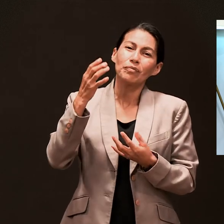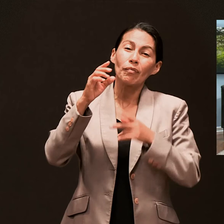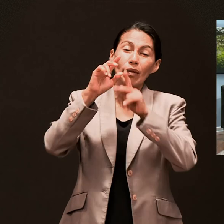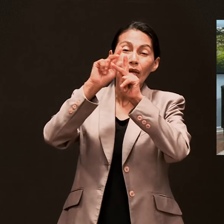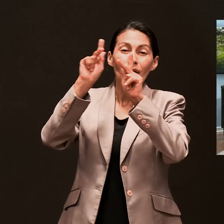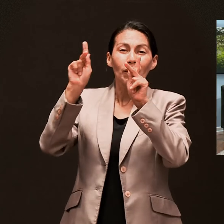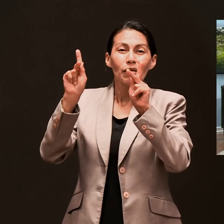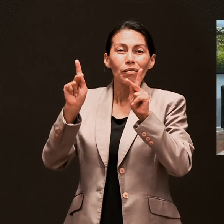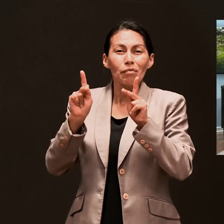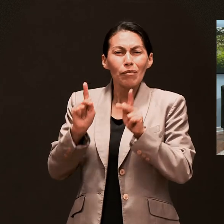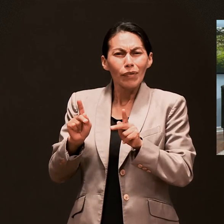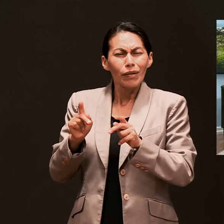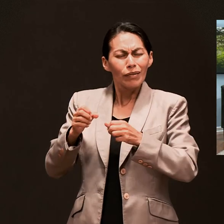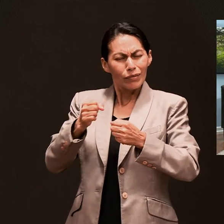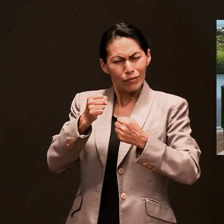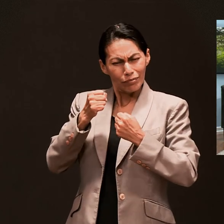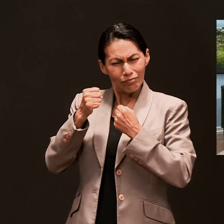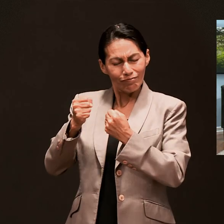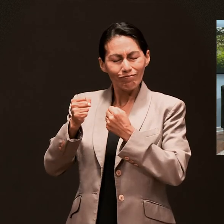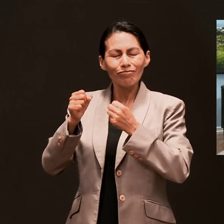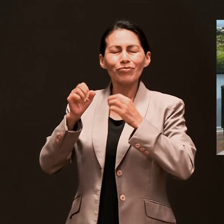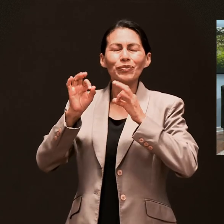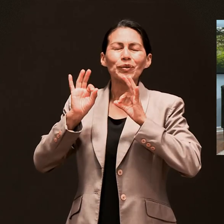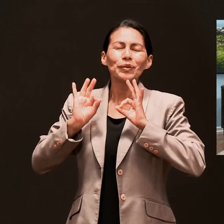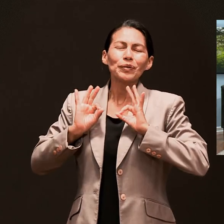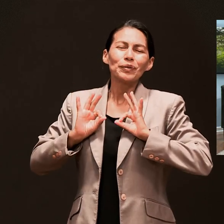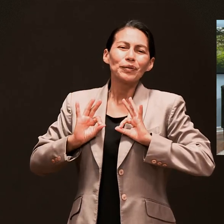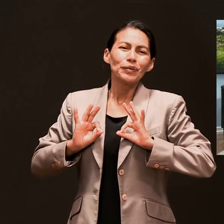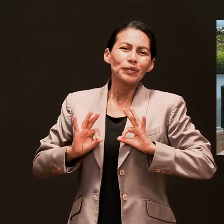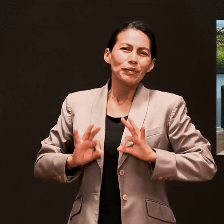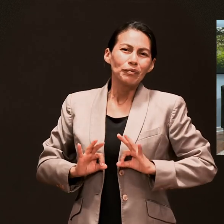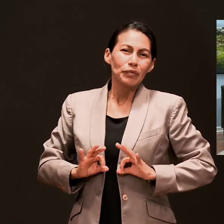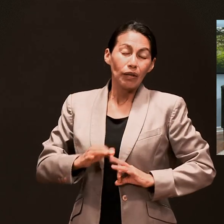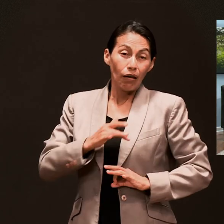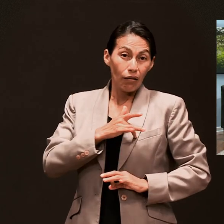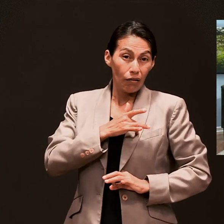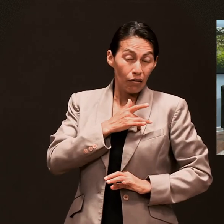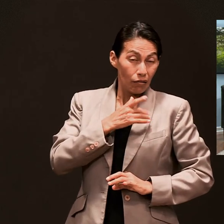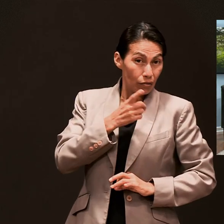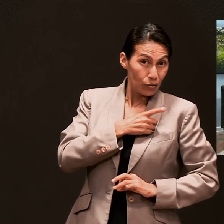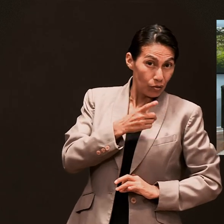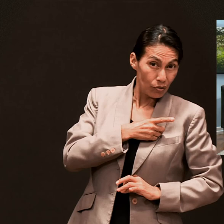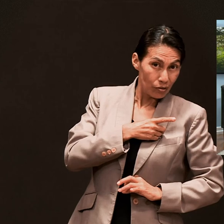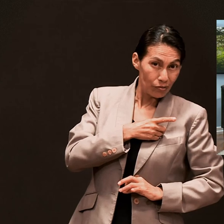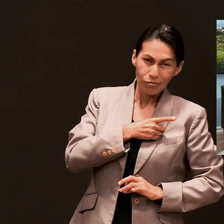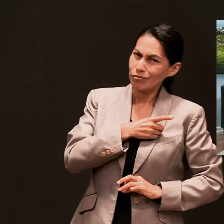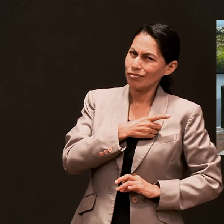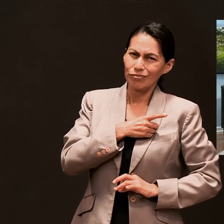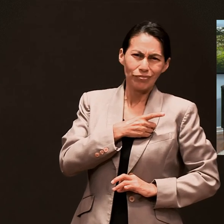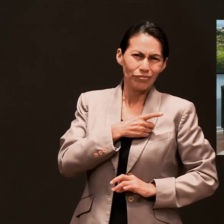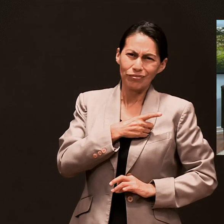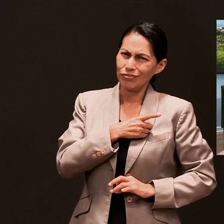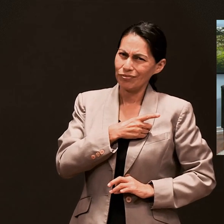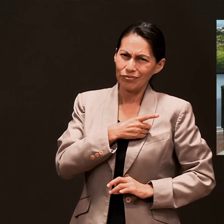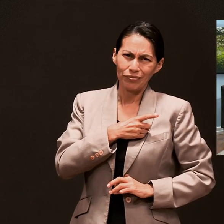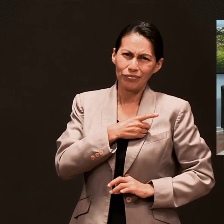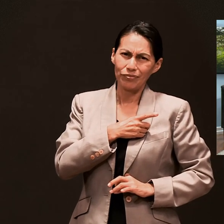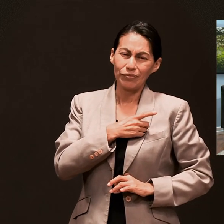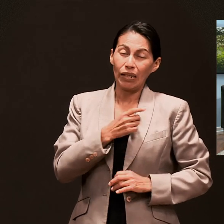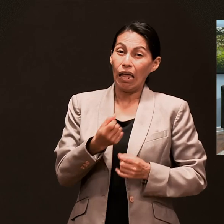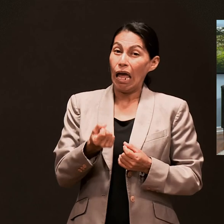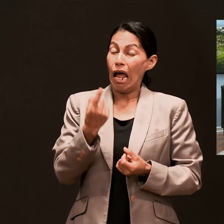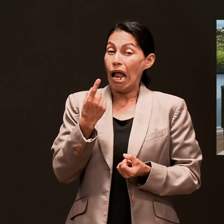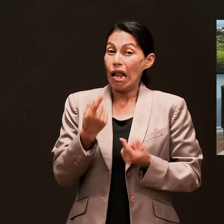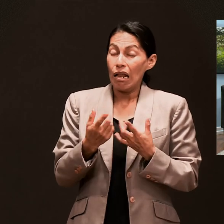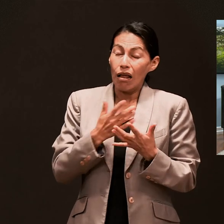de tal forma que te da esa Paz esa seguridad de que no estás sola que no estás